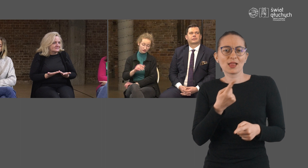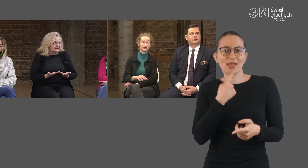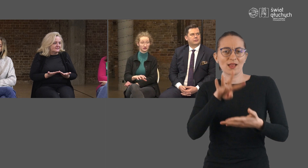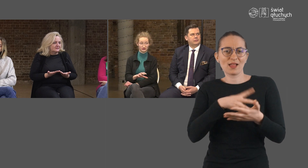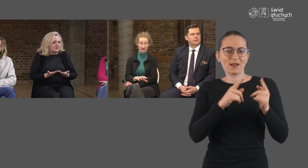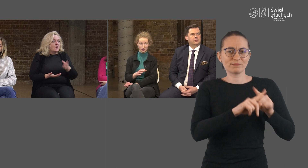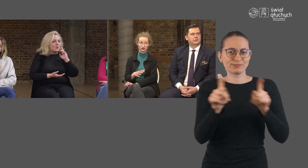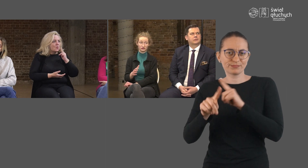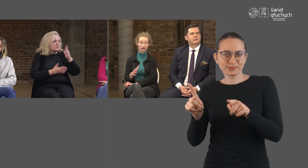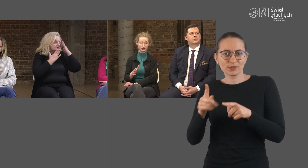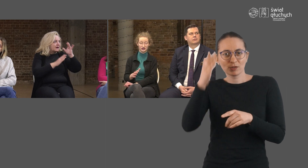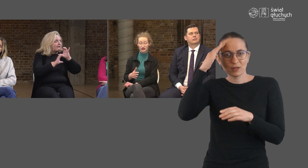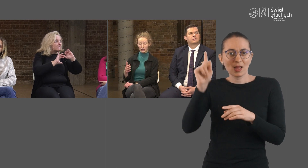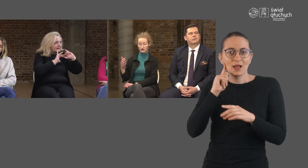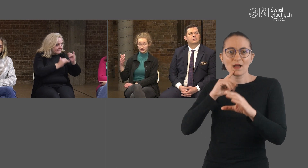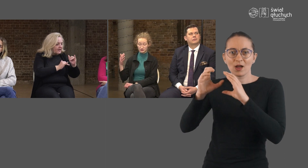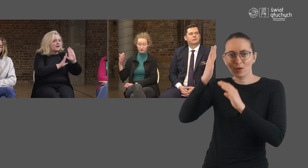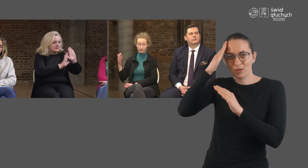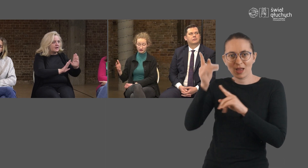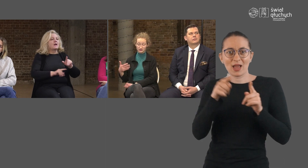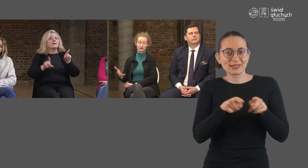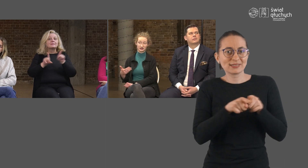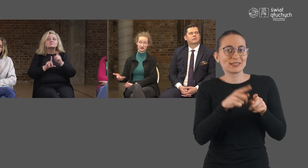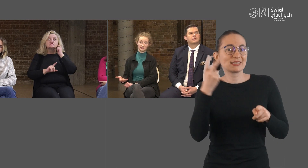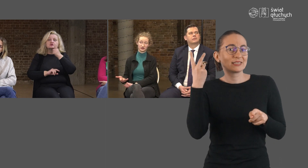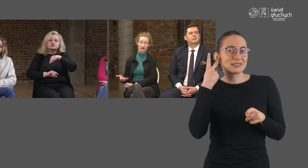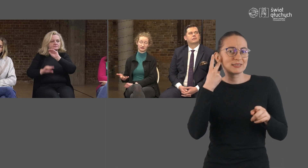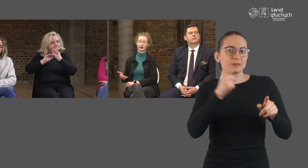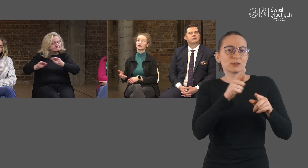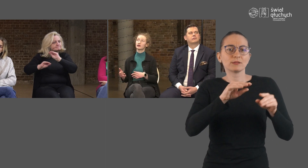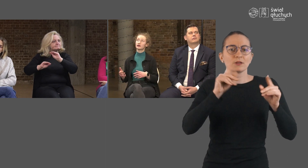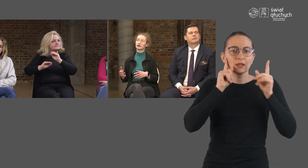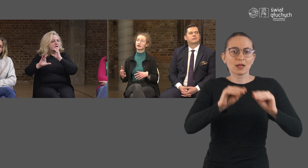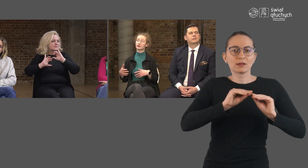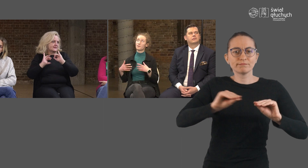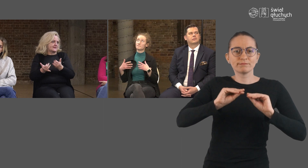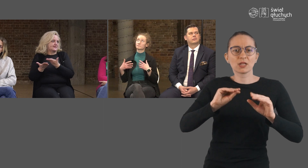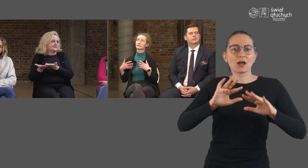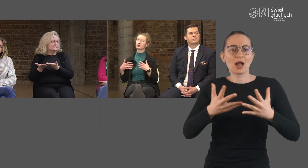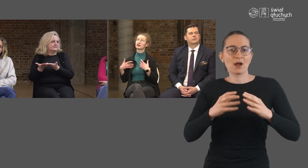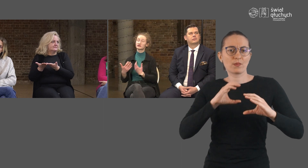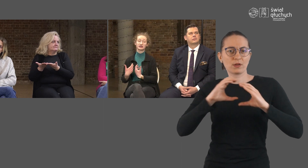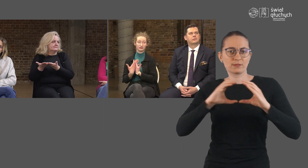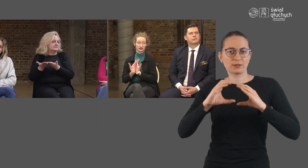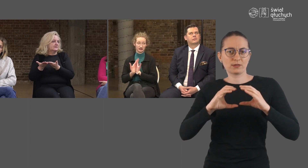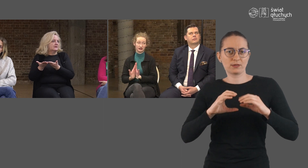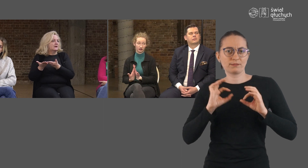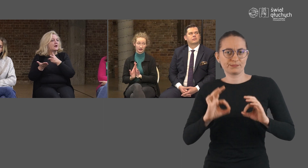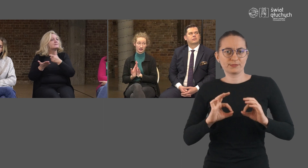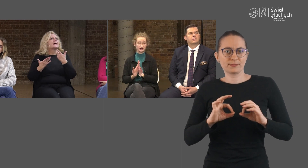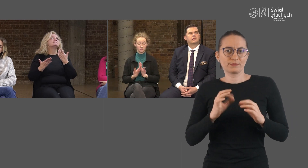ci głusi muszą wiedzieć, jak się komunikować, ale też dobrze by byłaby ta słysząca część społeczeństwa. Nie to, że chciała